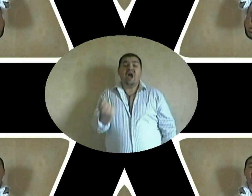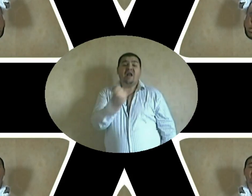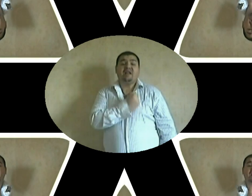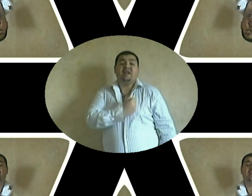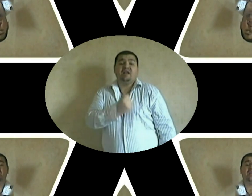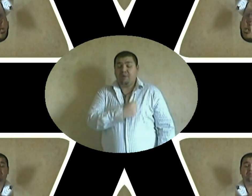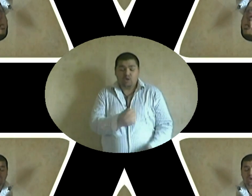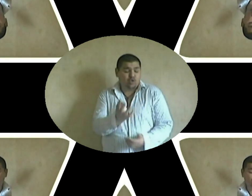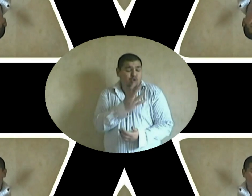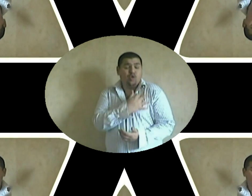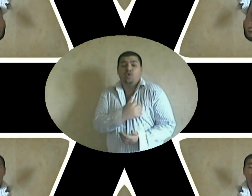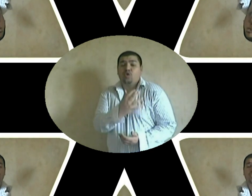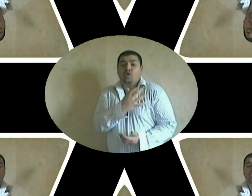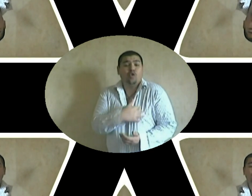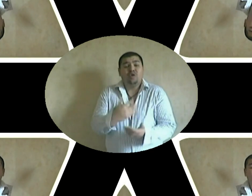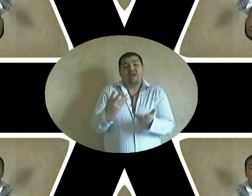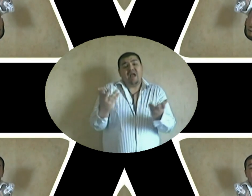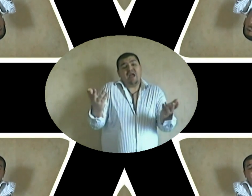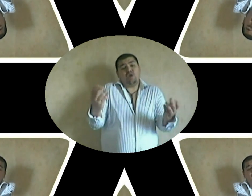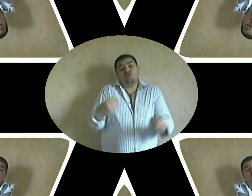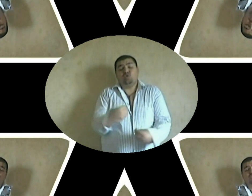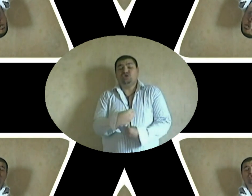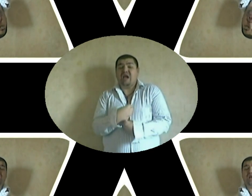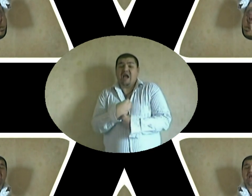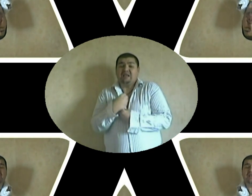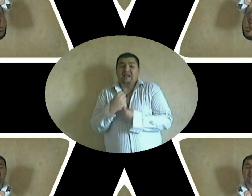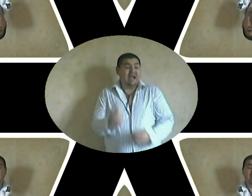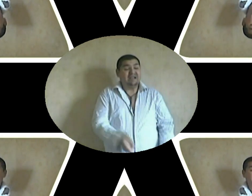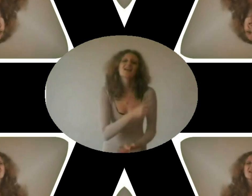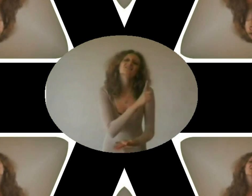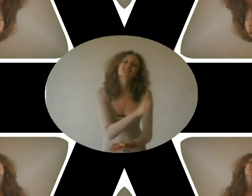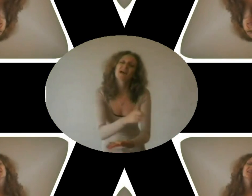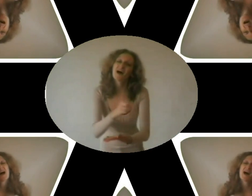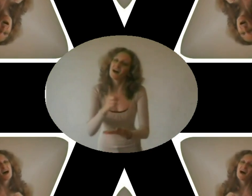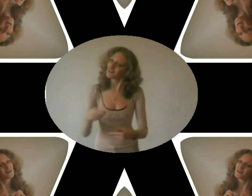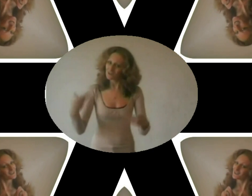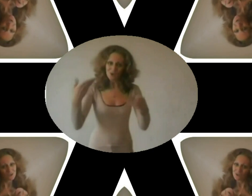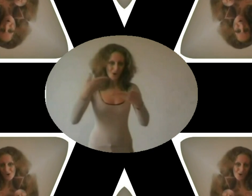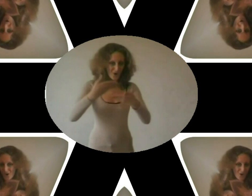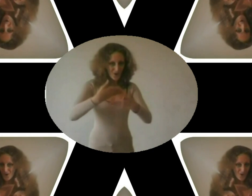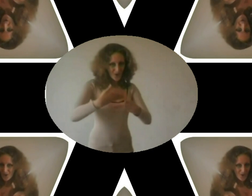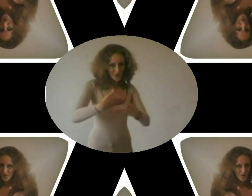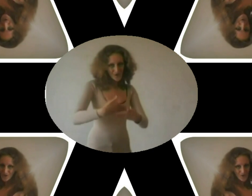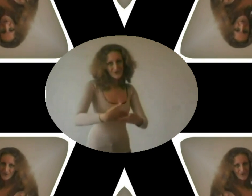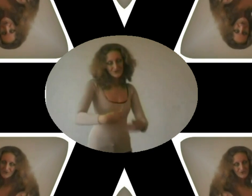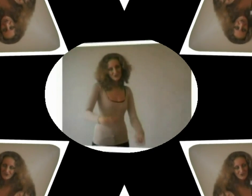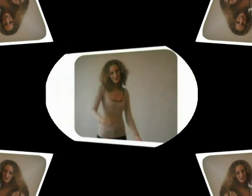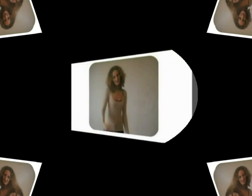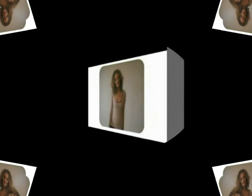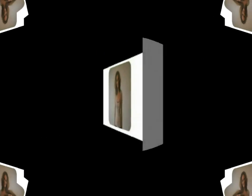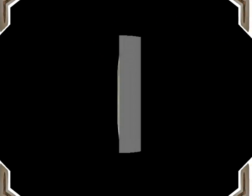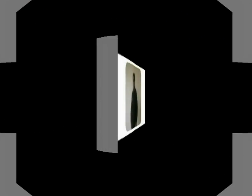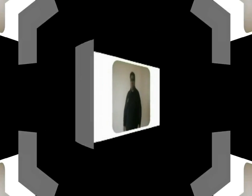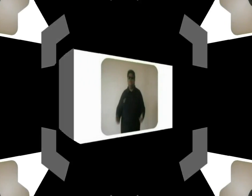лош. Ранима струна е душата, всяка нощ.